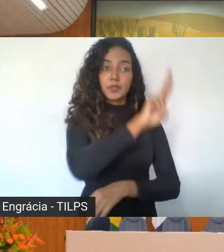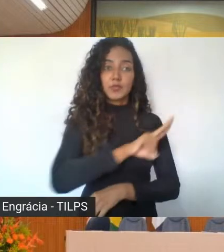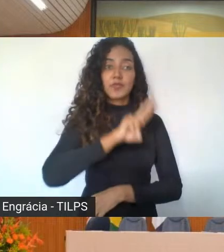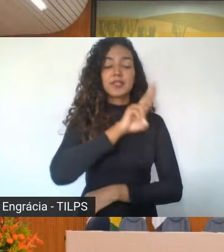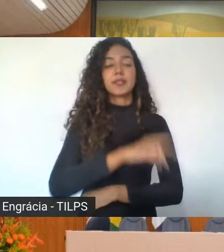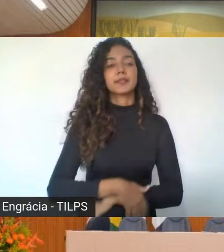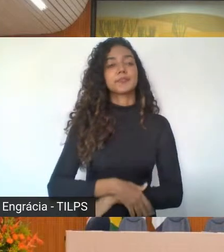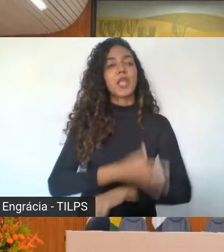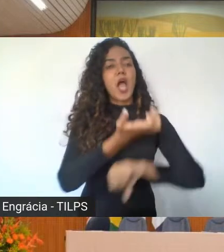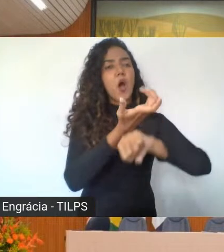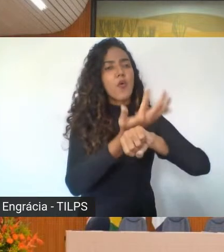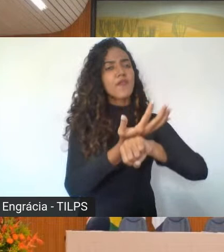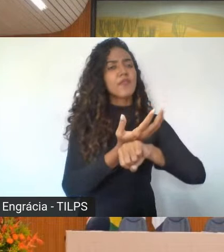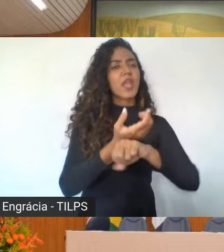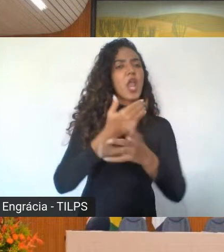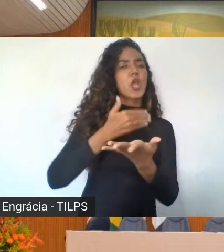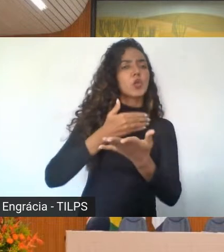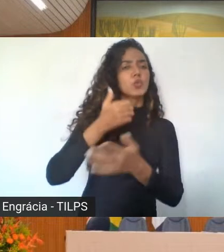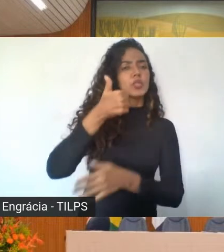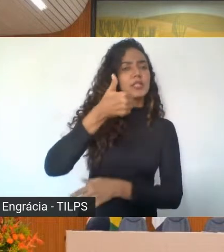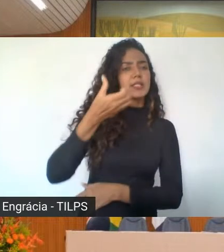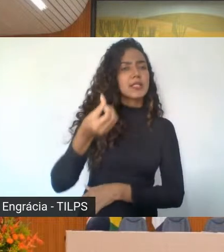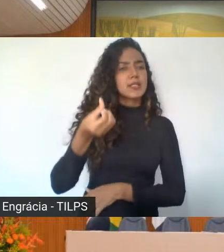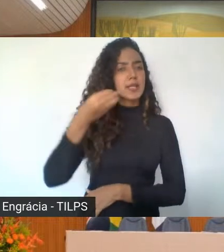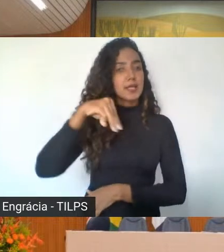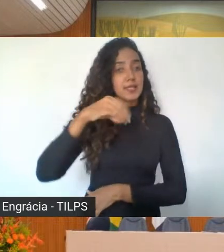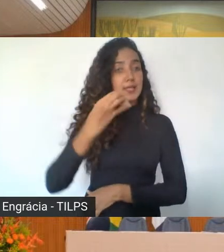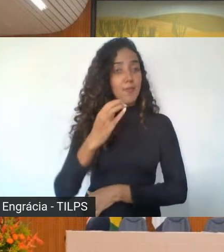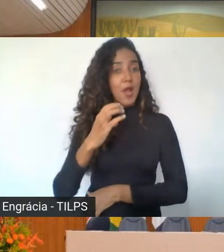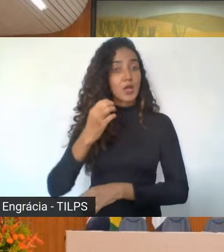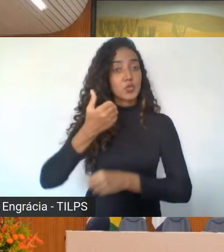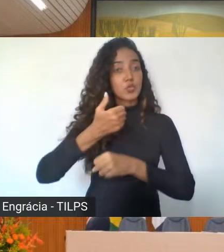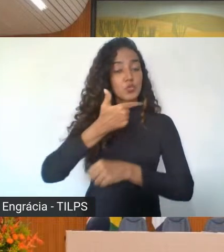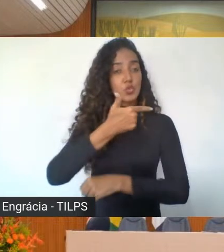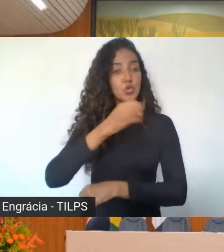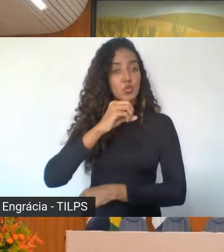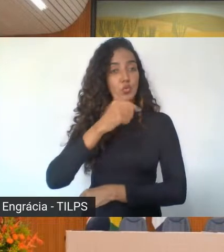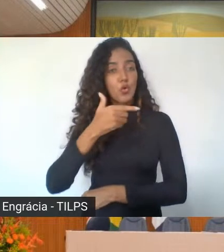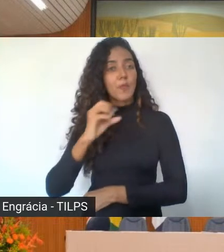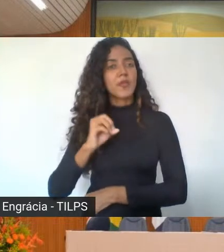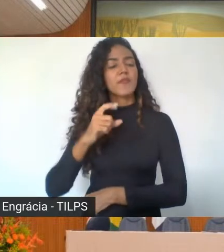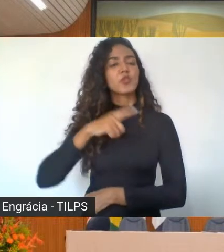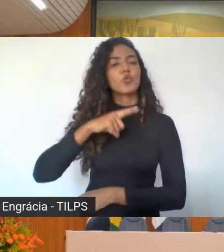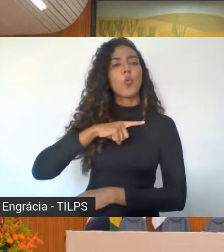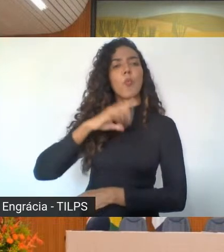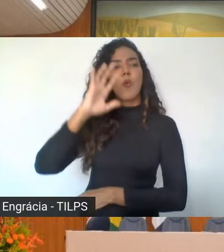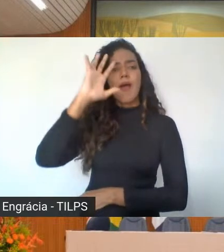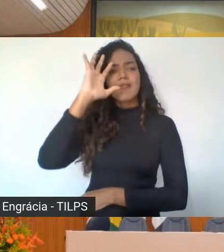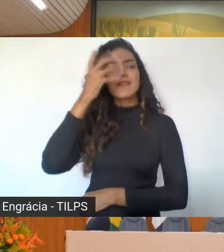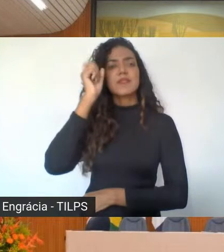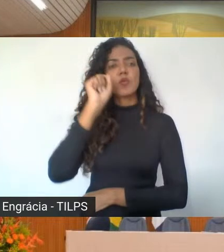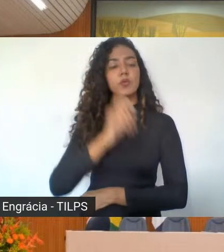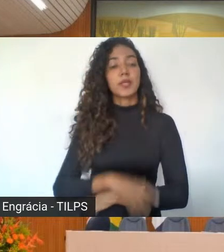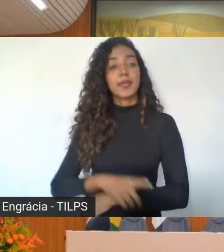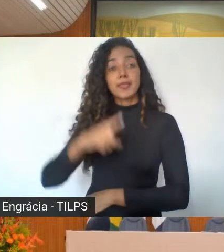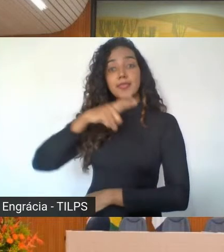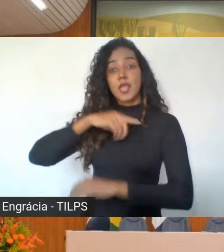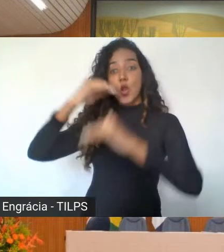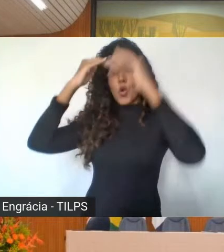de março de 2020, tomou a posição de ter como princípio fundamental em suas decisões o respeito à